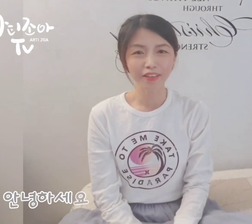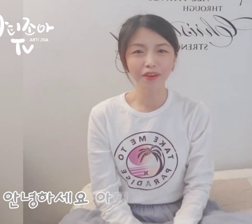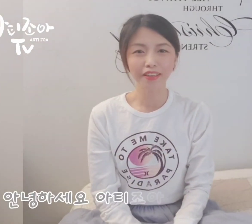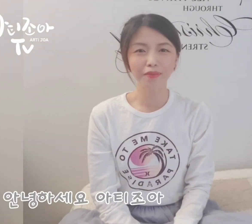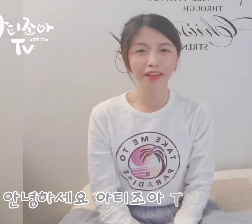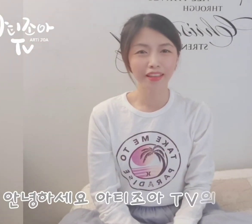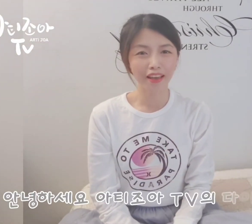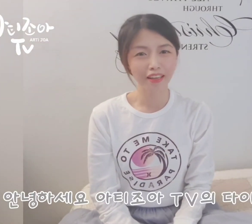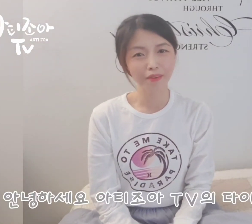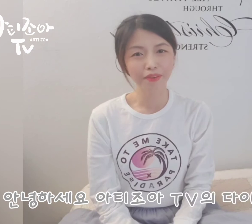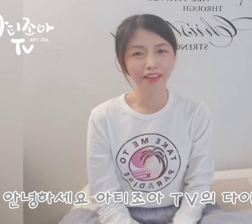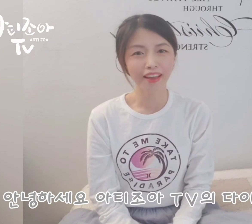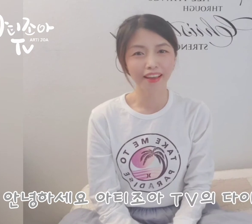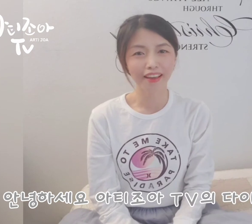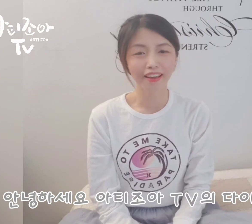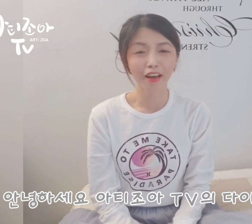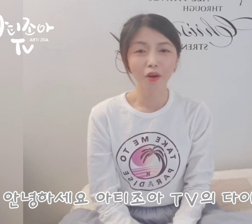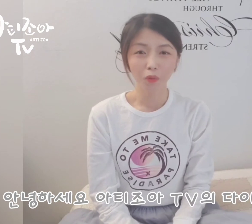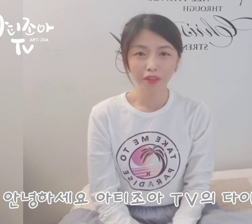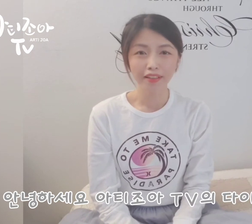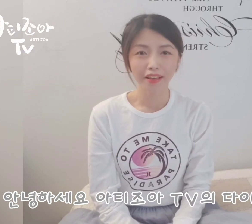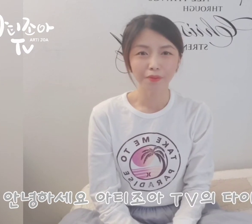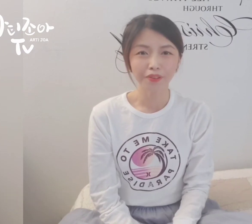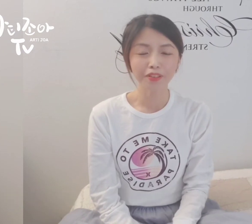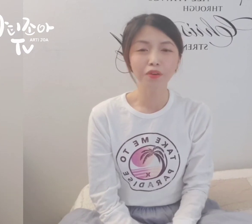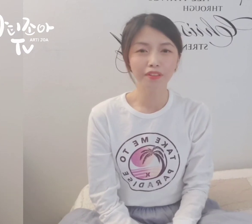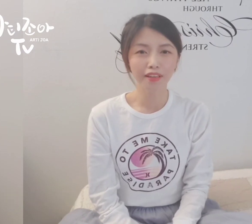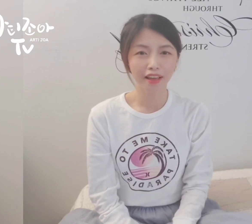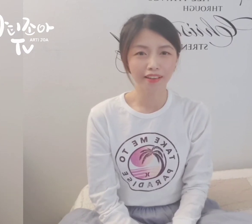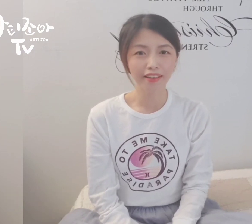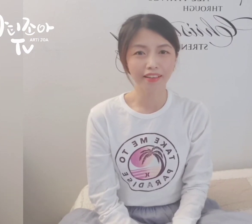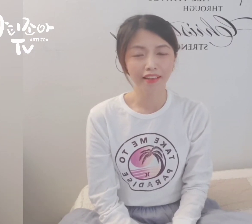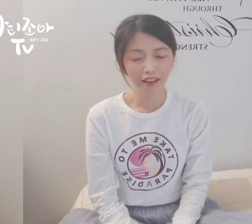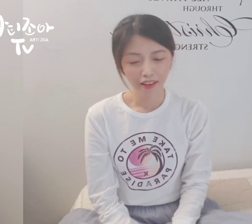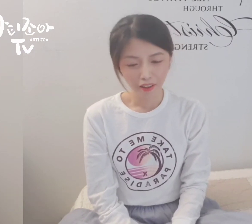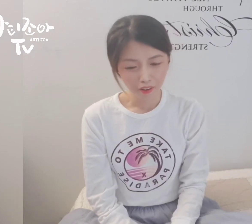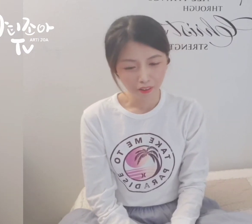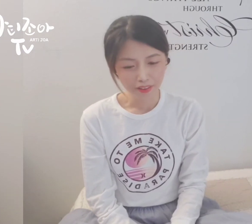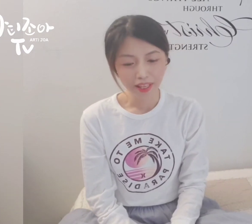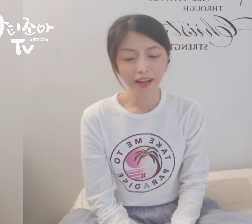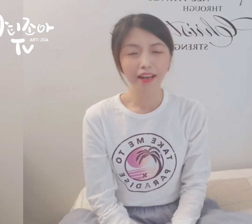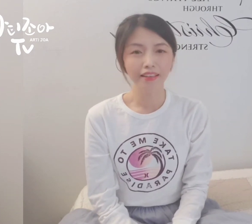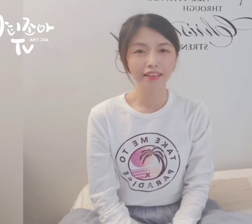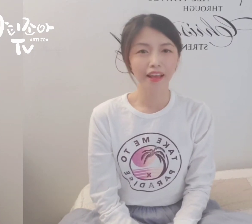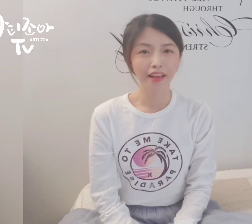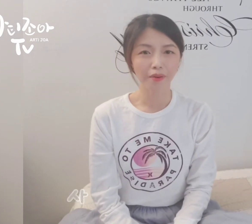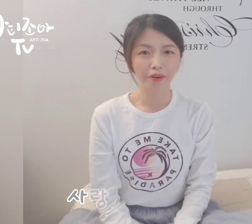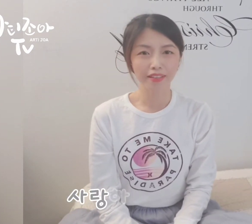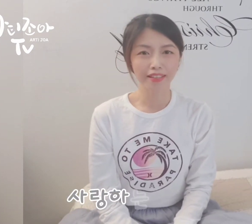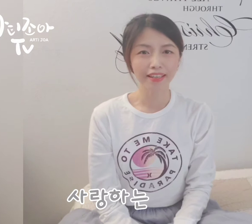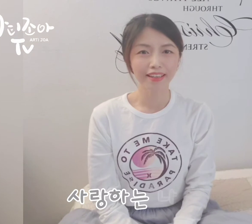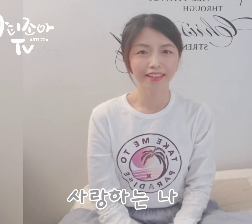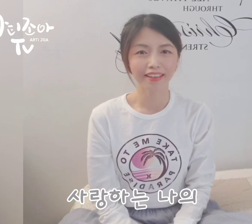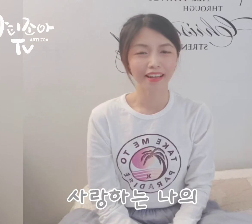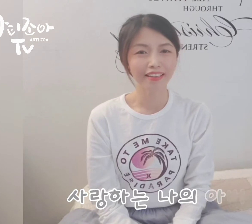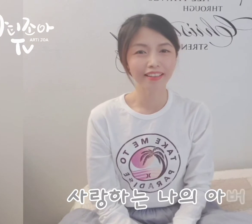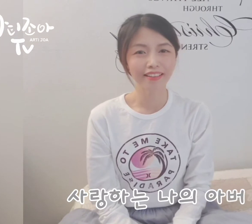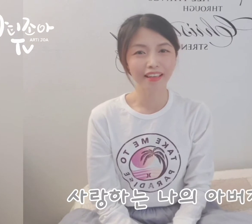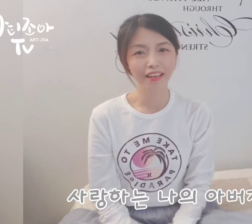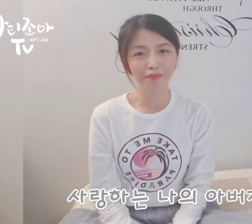아티조아 TV의 다이앤입니다. 오늘 제가 부른 수어 찬양은 사랑하는 나의 아버지라는